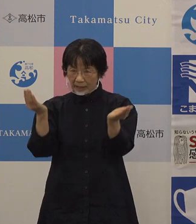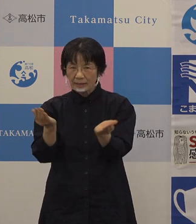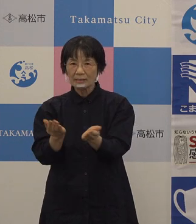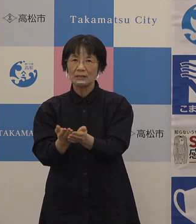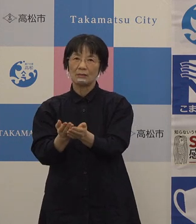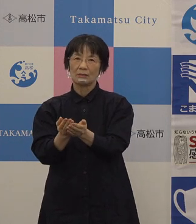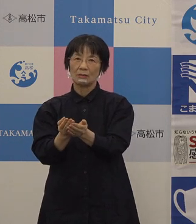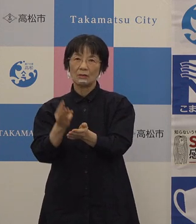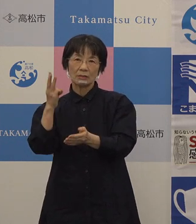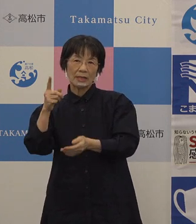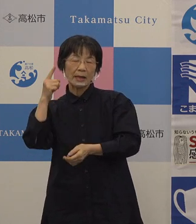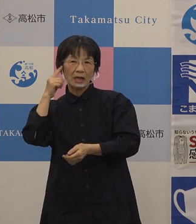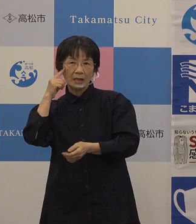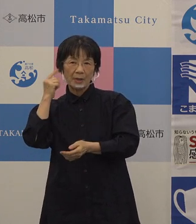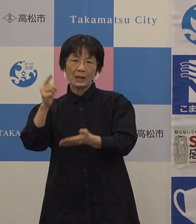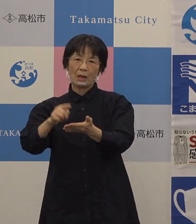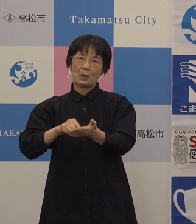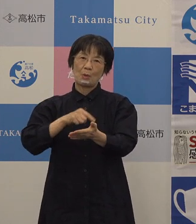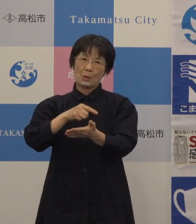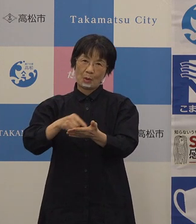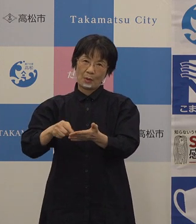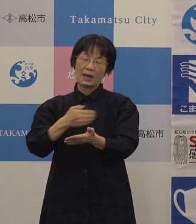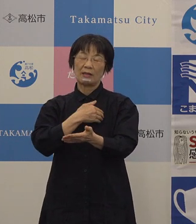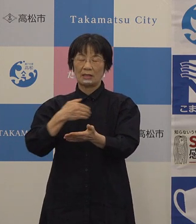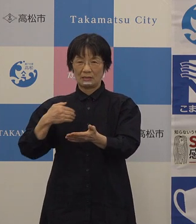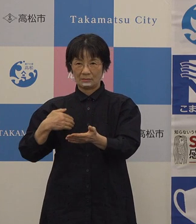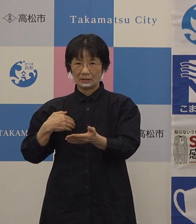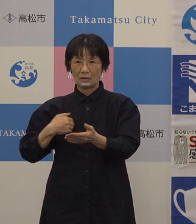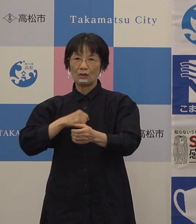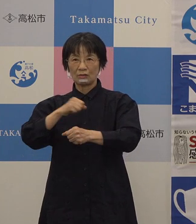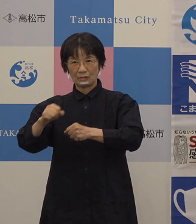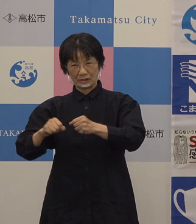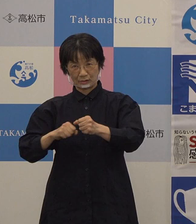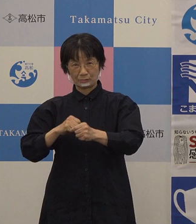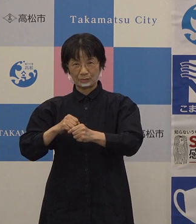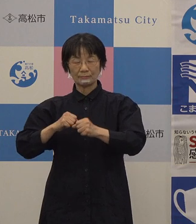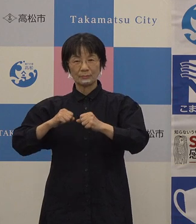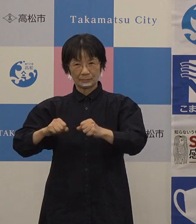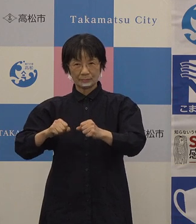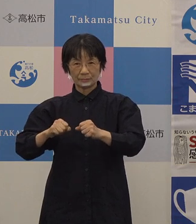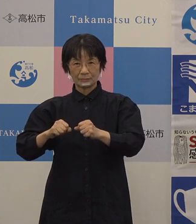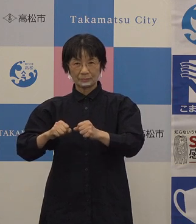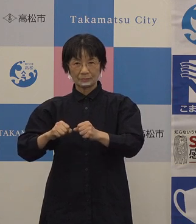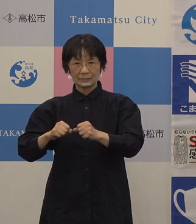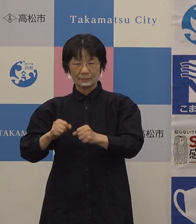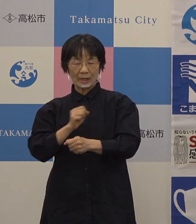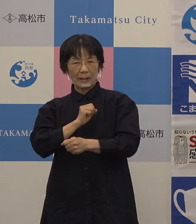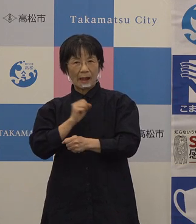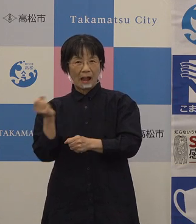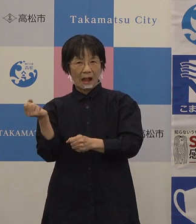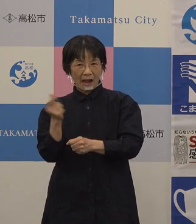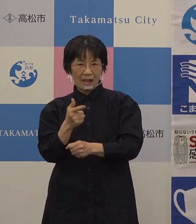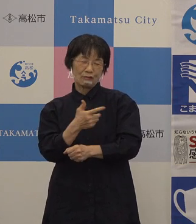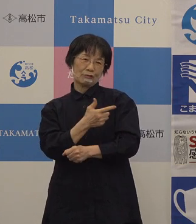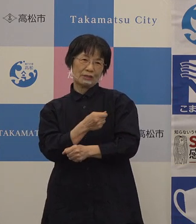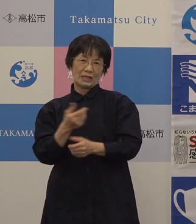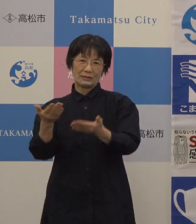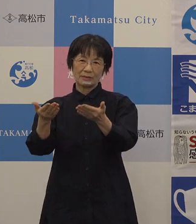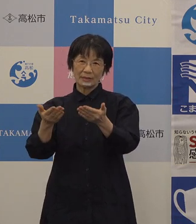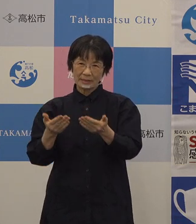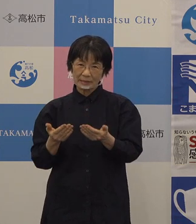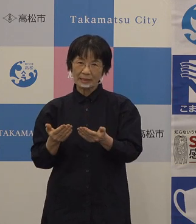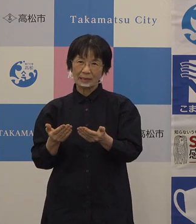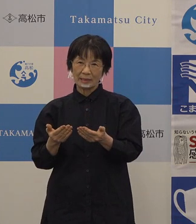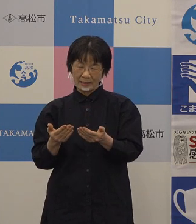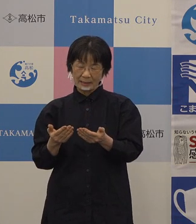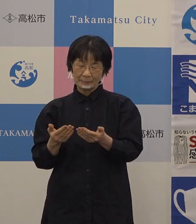回目の接種を終えることができるよう取り組んでいるところでございます。多くの方に少しでも早く接種をしていただいて、もう抗体